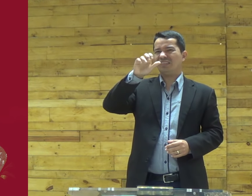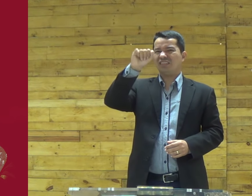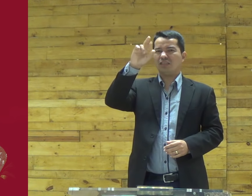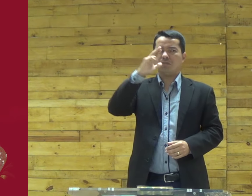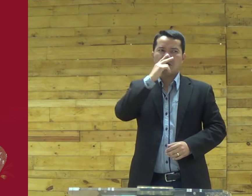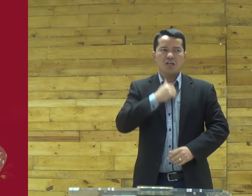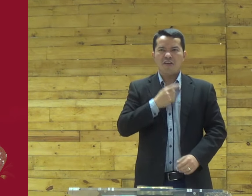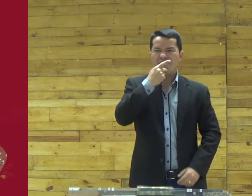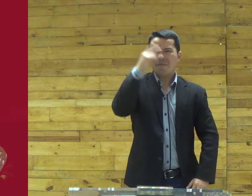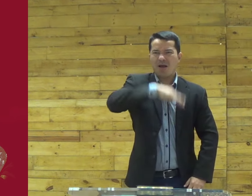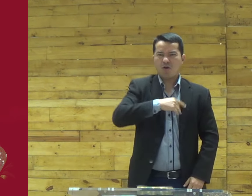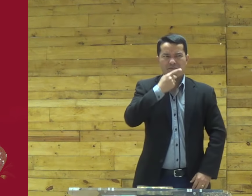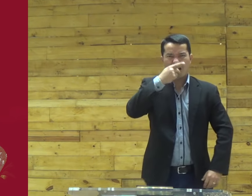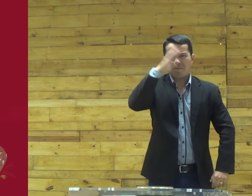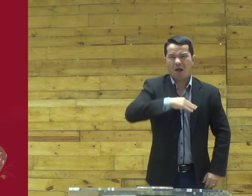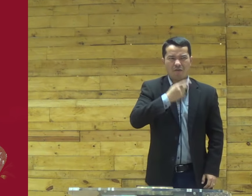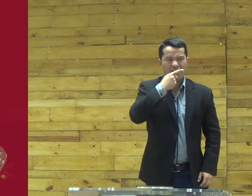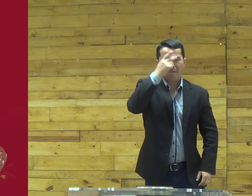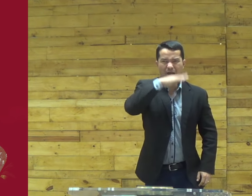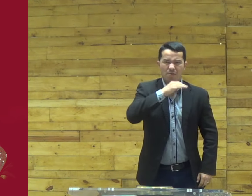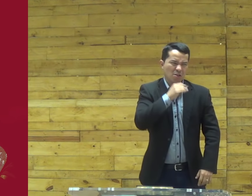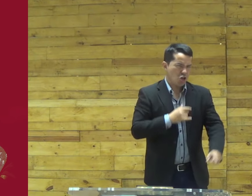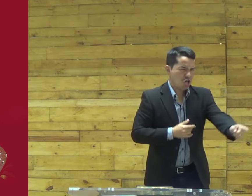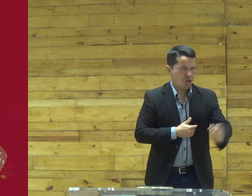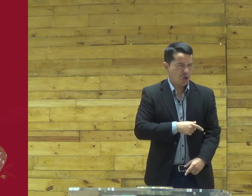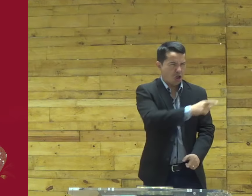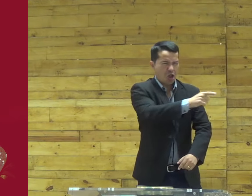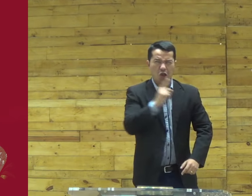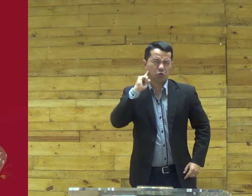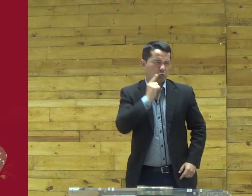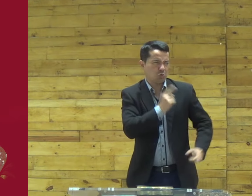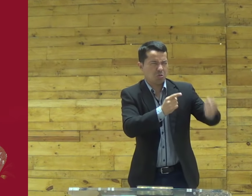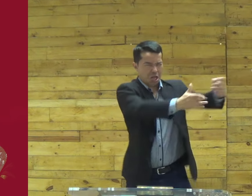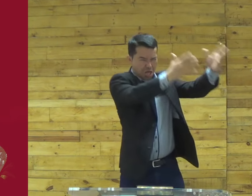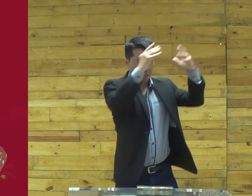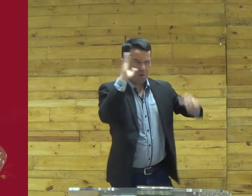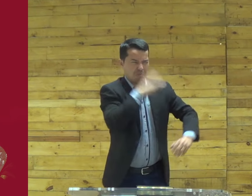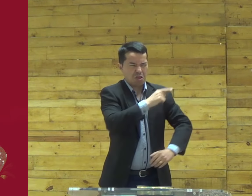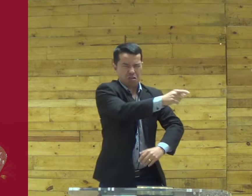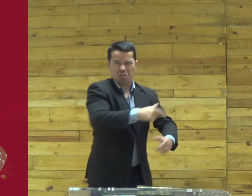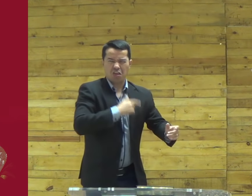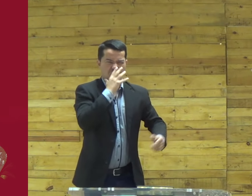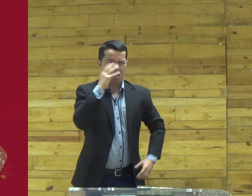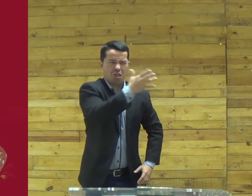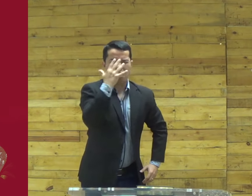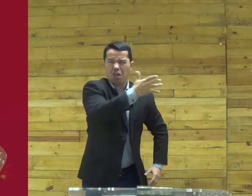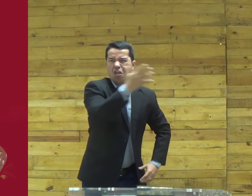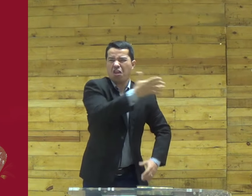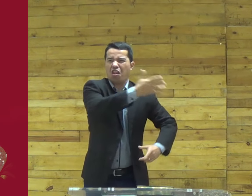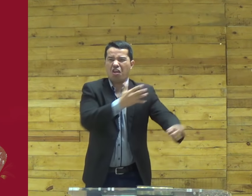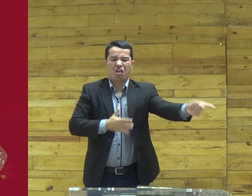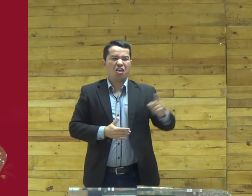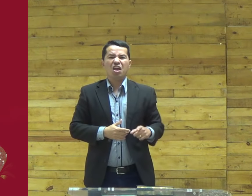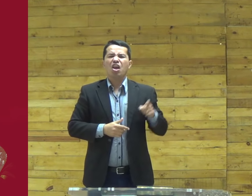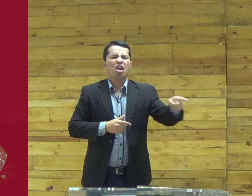só, praguejar, uma palavra que poderia ser sinônimo do de amaldiçoar é praguejar. Fala mal, falar coisas que não